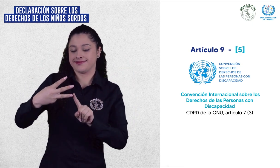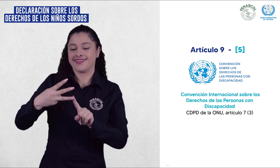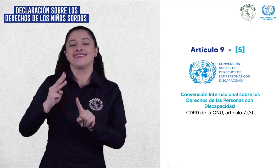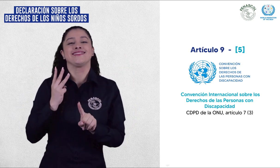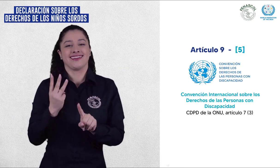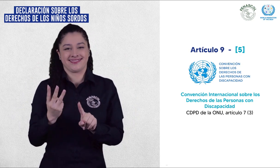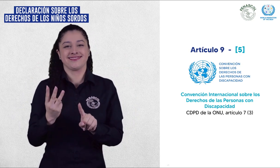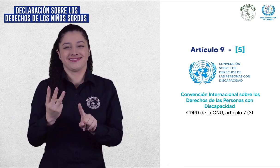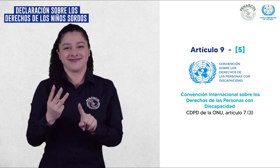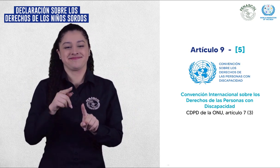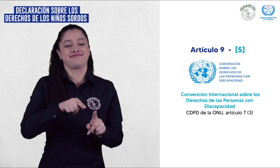ONU.